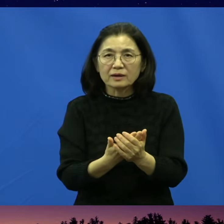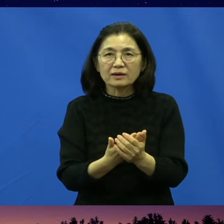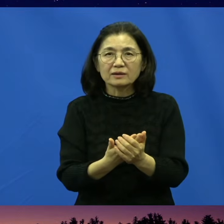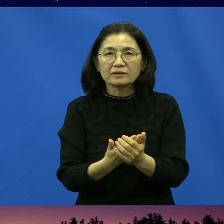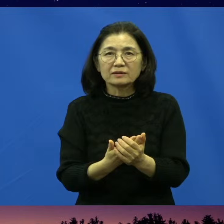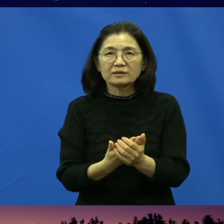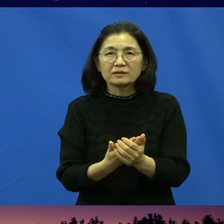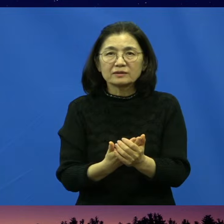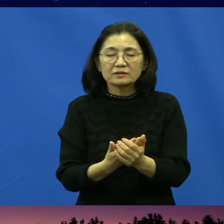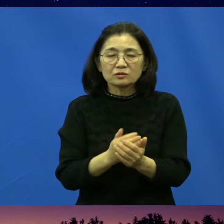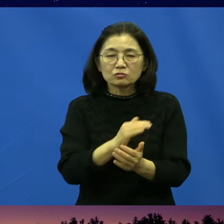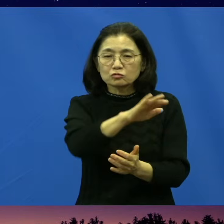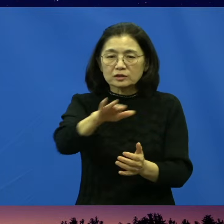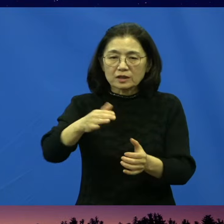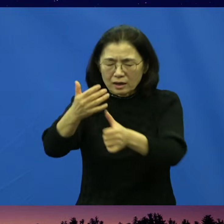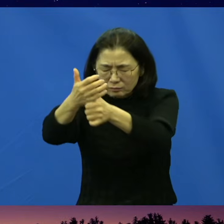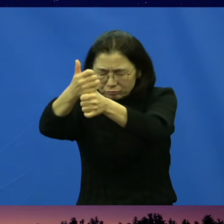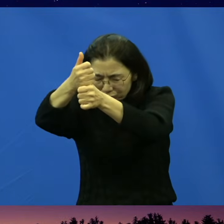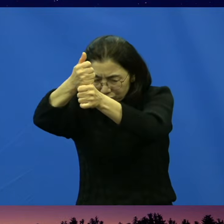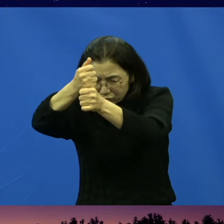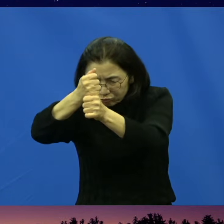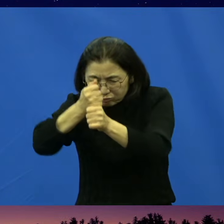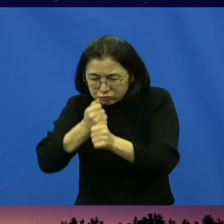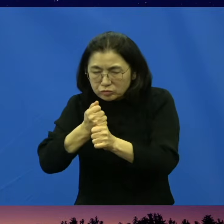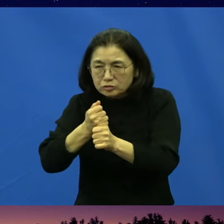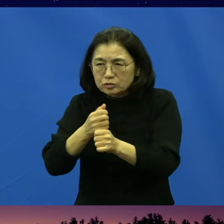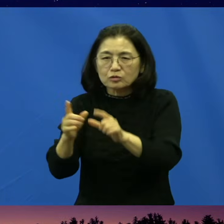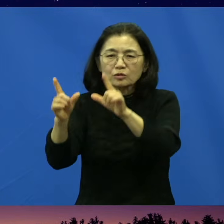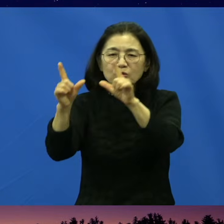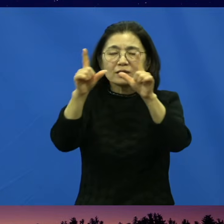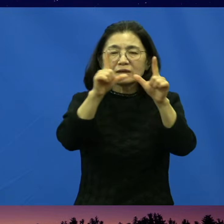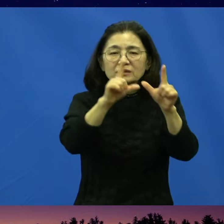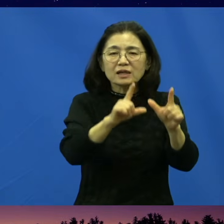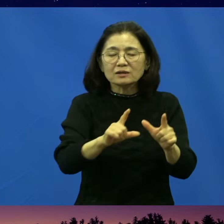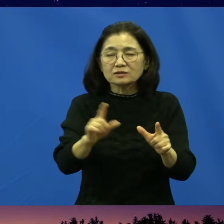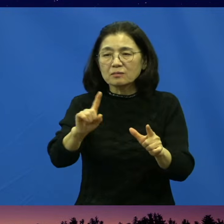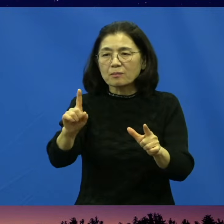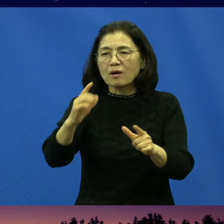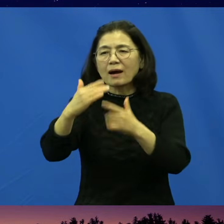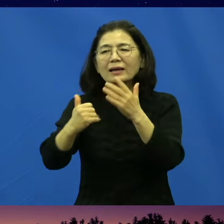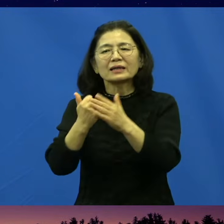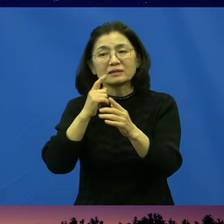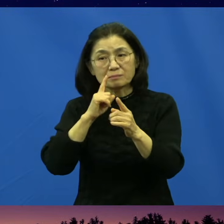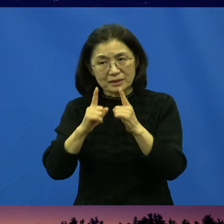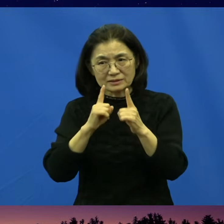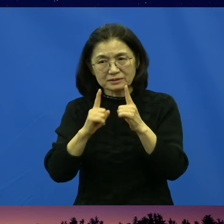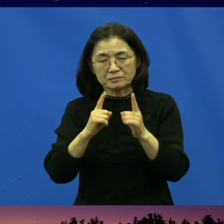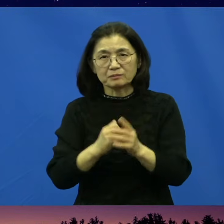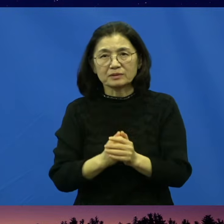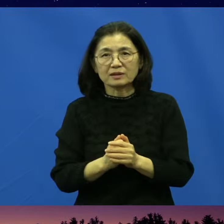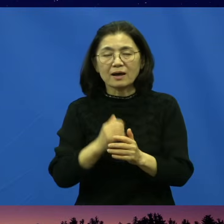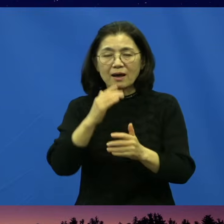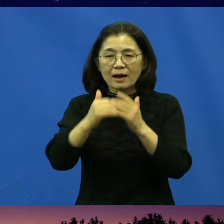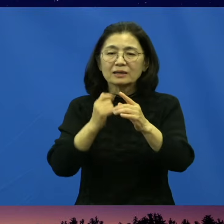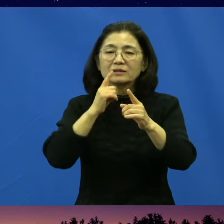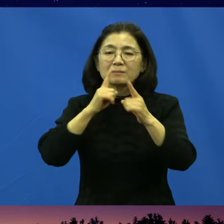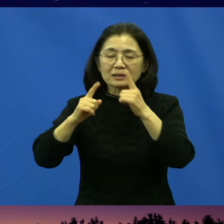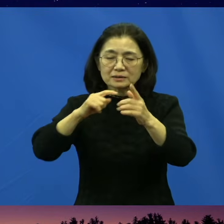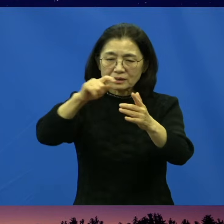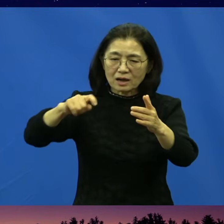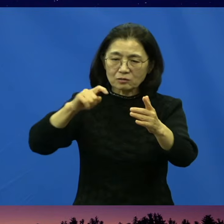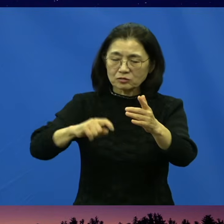붙들 수 있는 것은 말씀밖에 없습니다. 말씀 붙들고 그 말씀 속에서 우리에게 만나시는 그 하나님,